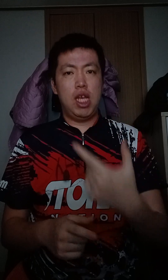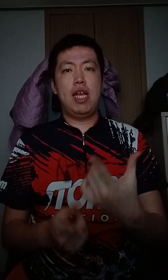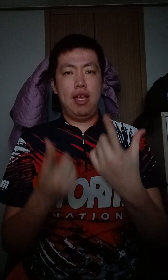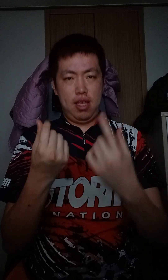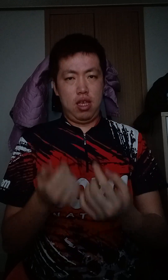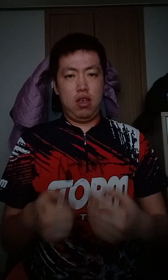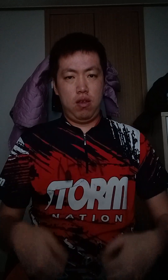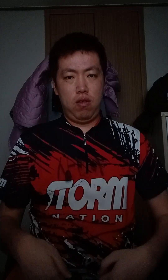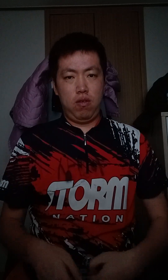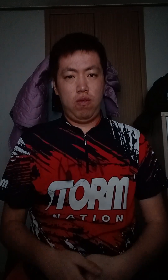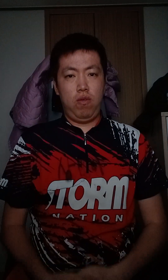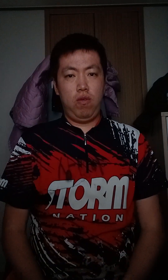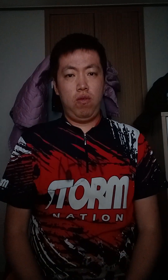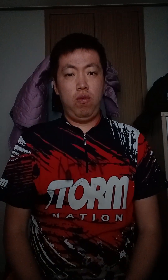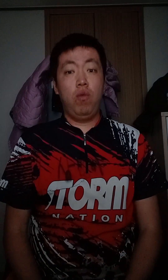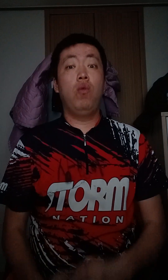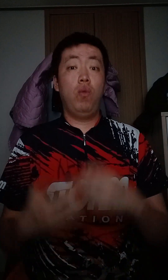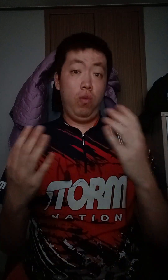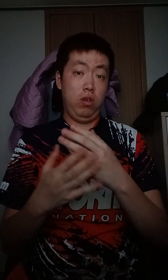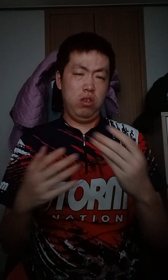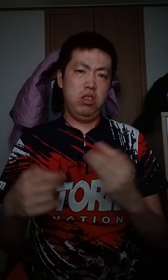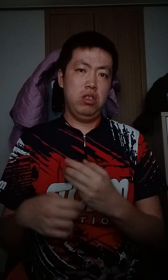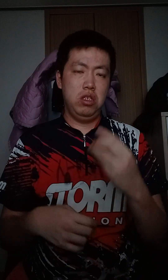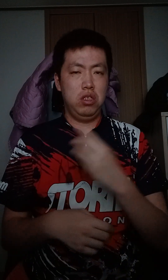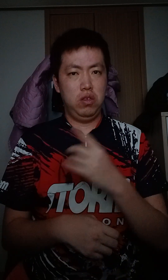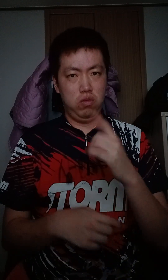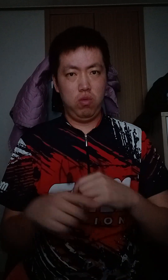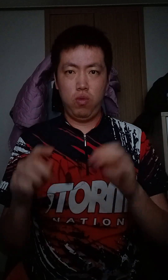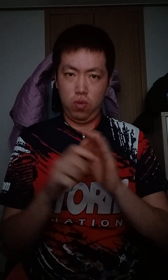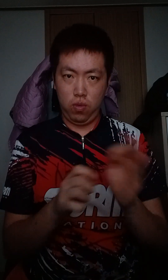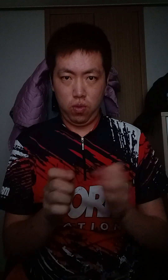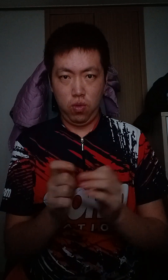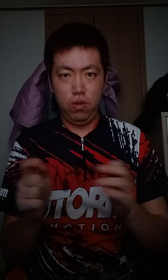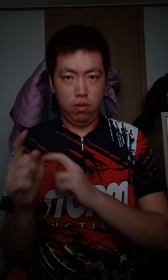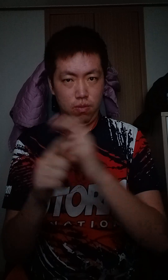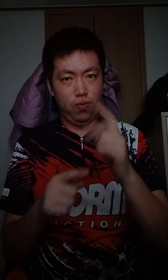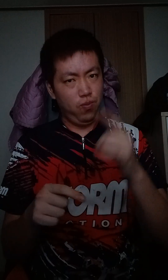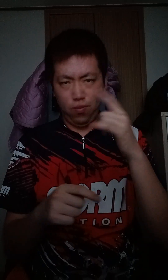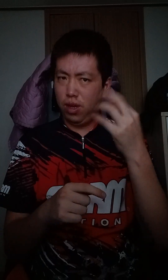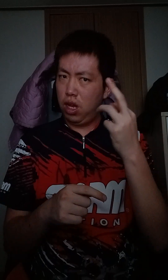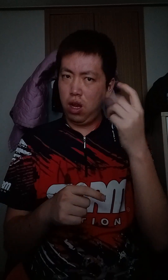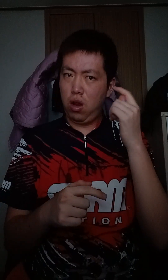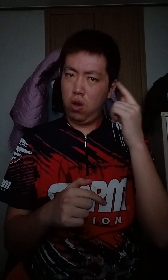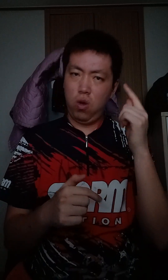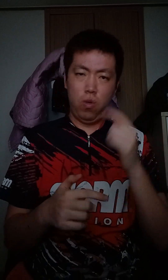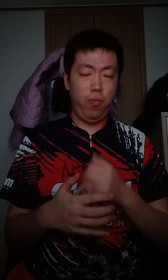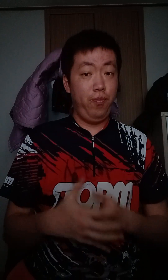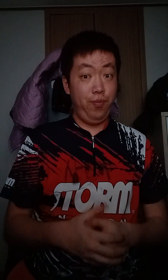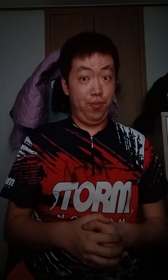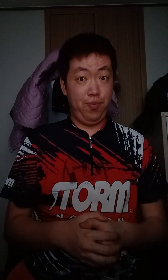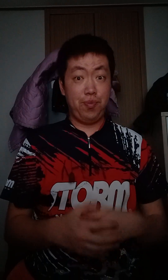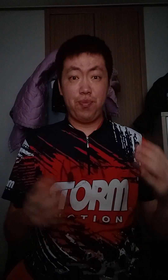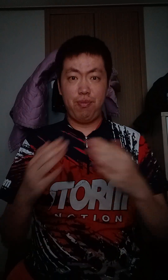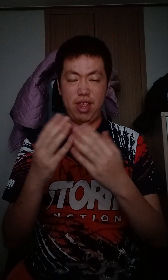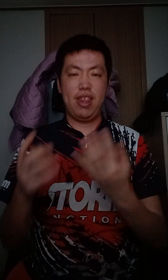마찬가지. 시민들도 지자체의 무관심한 장애인 정책을 비판하고 있습니다. 장애인들이 집에서